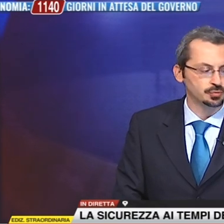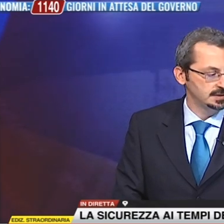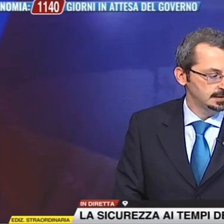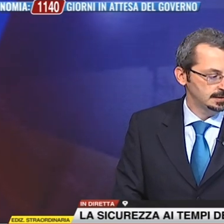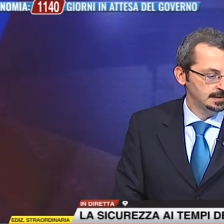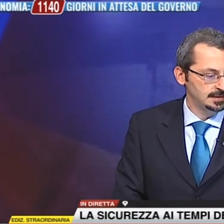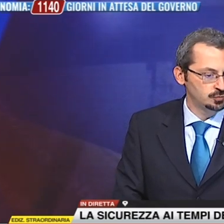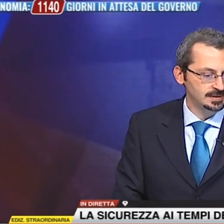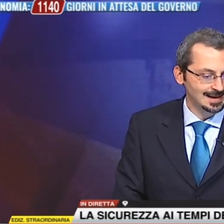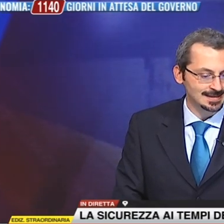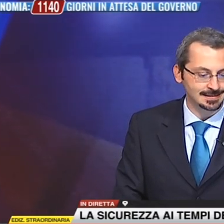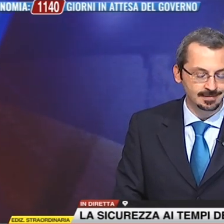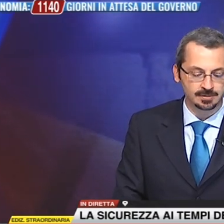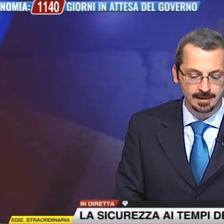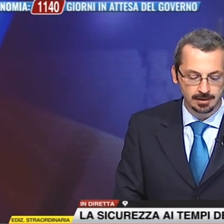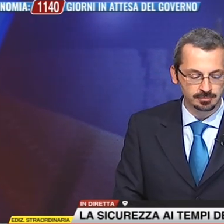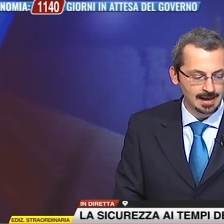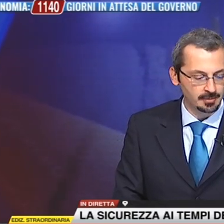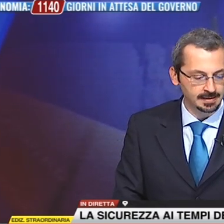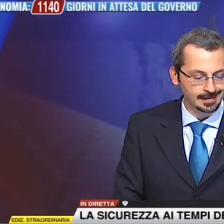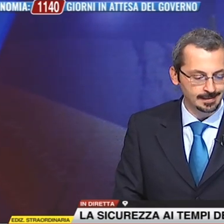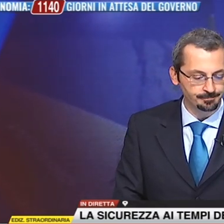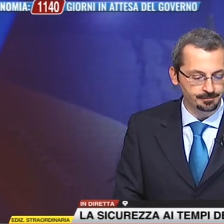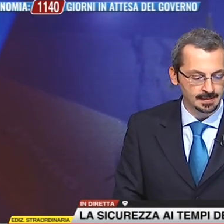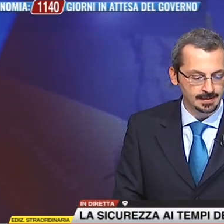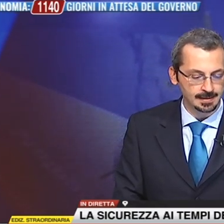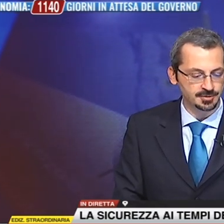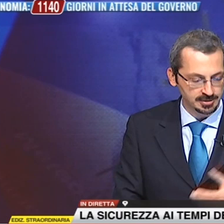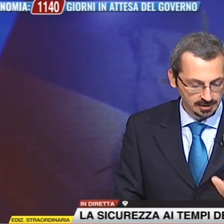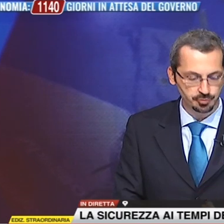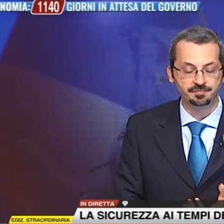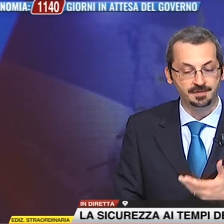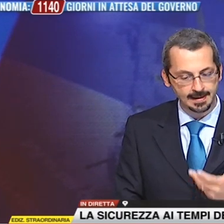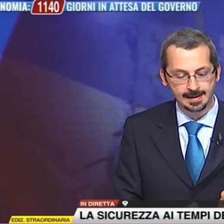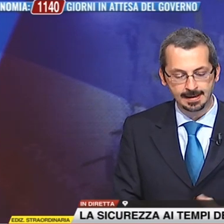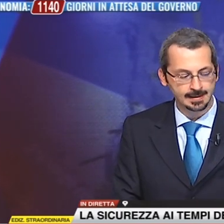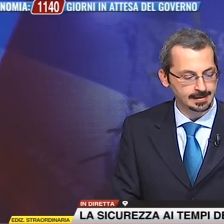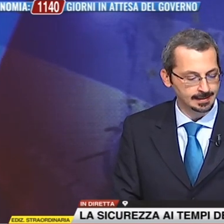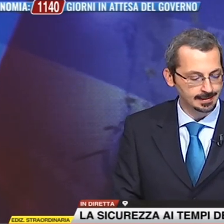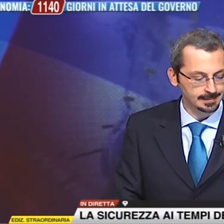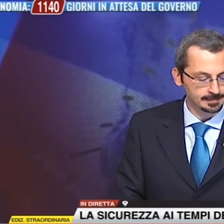dei furti. I furti in casa tante volte li raccontiamo perché certo la truffa è